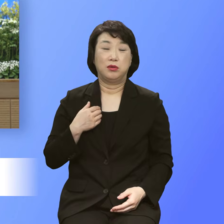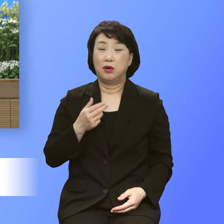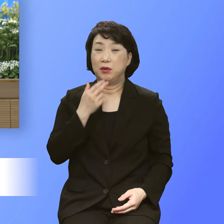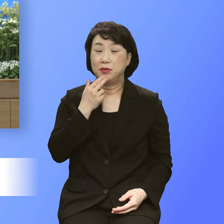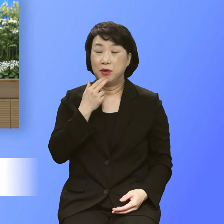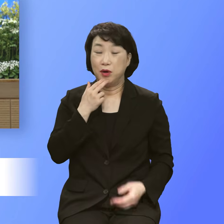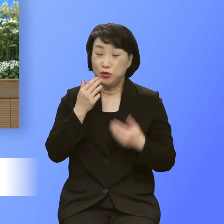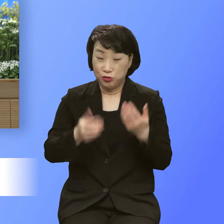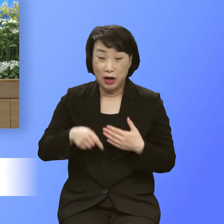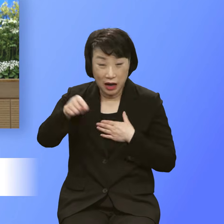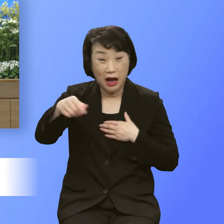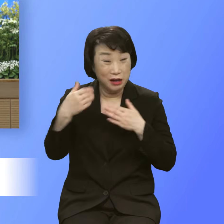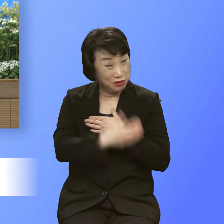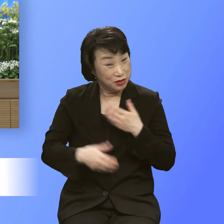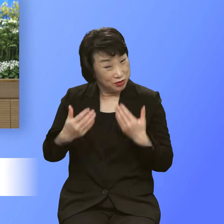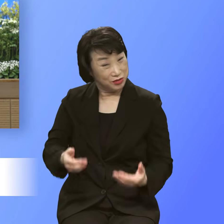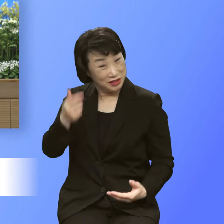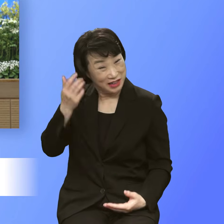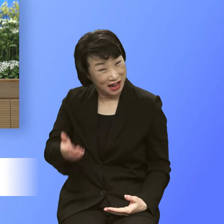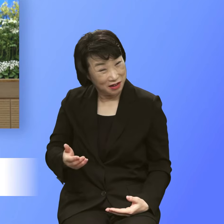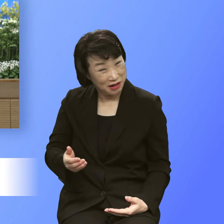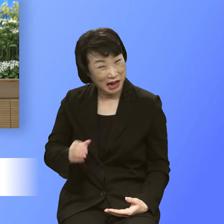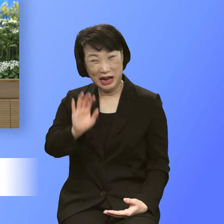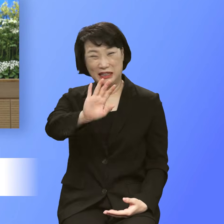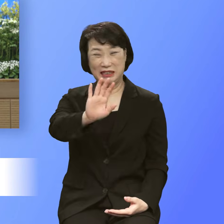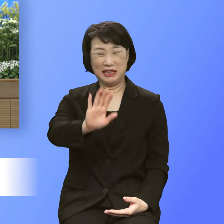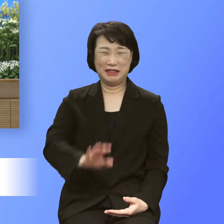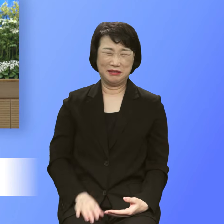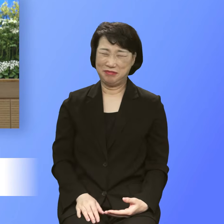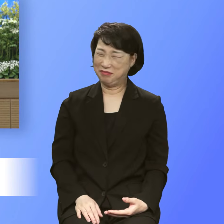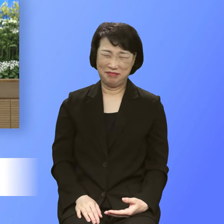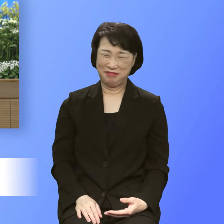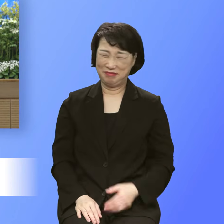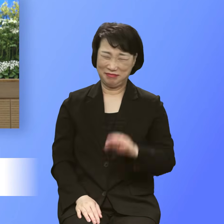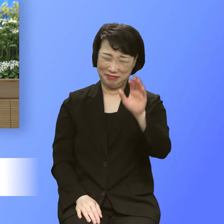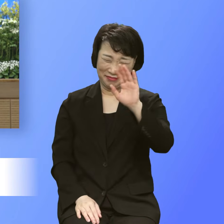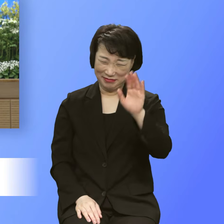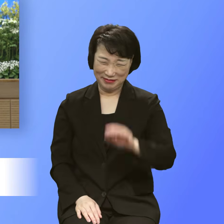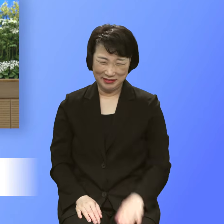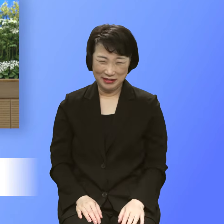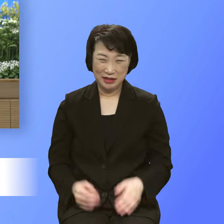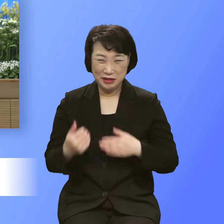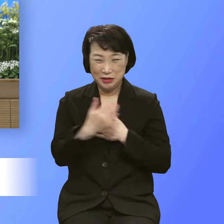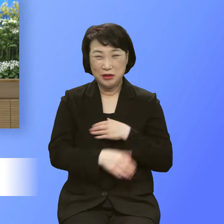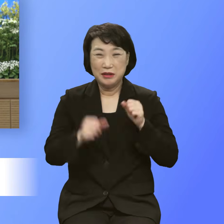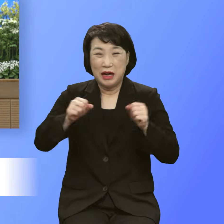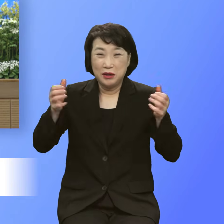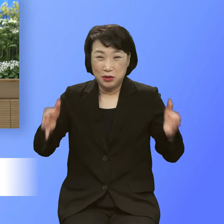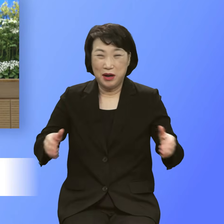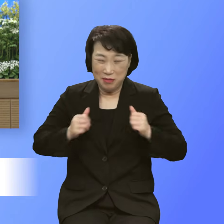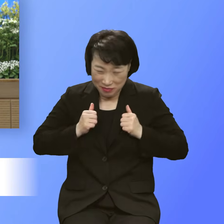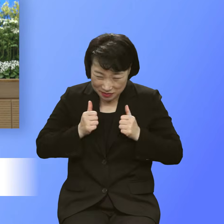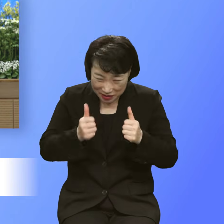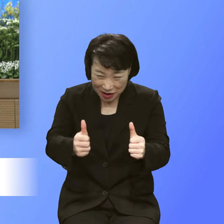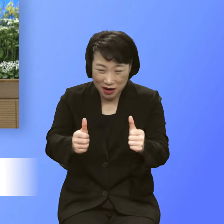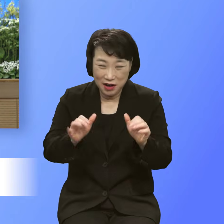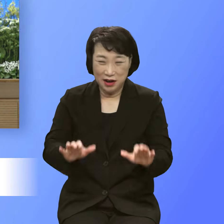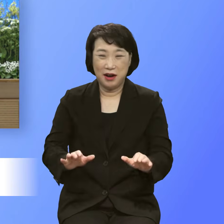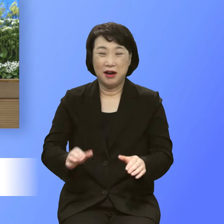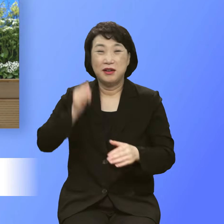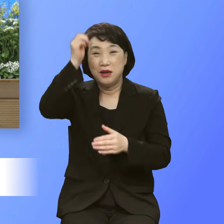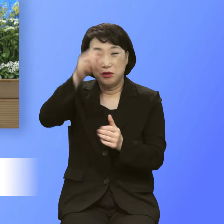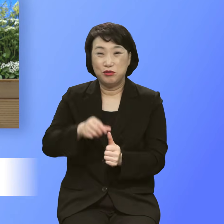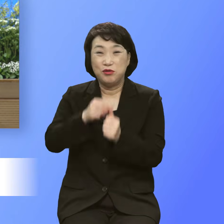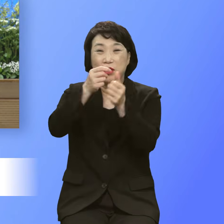휴가 간다고 육신이 휴가 갈 만큼 버티지느냐? 아니요. 육신이 있을 때 부지런히